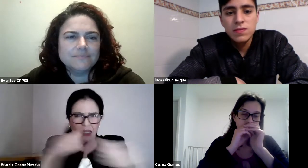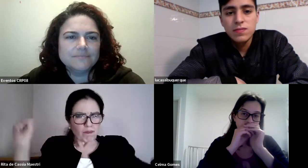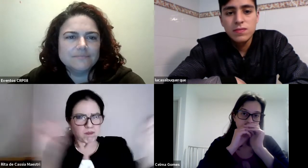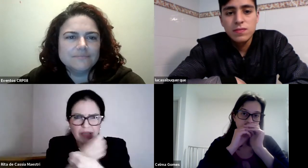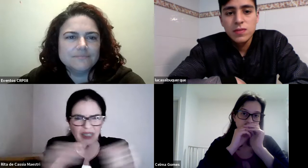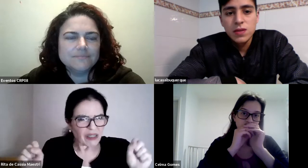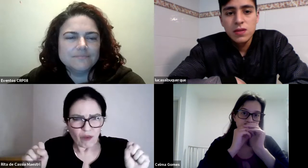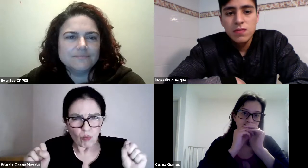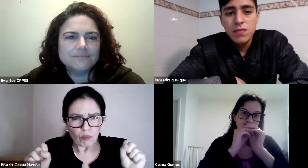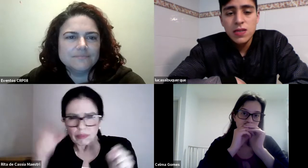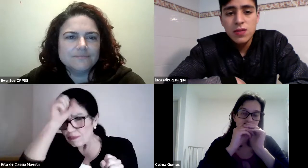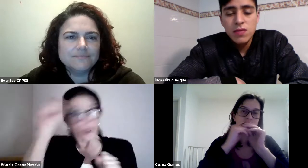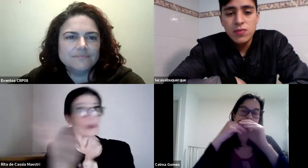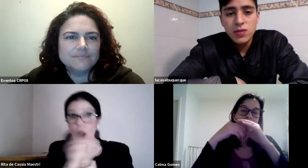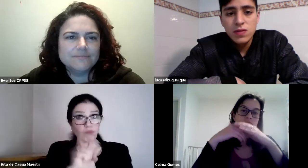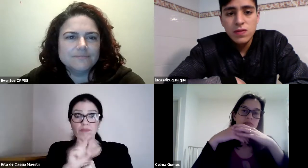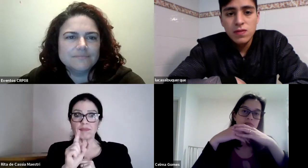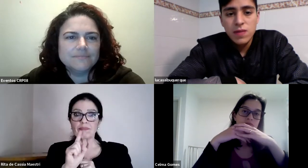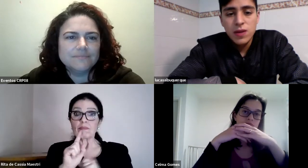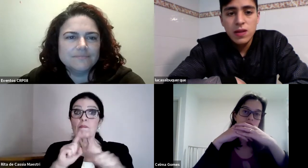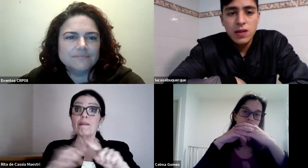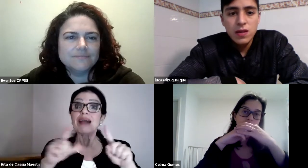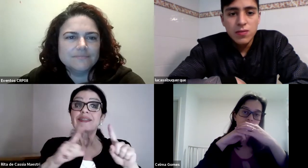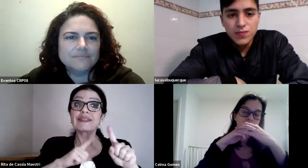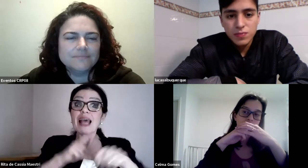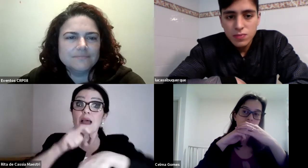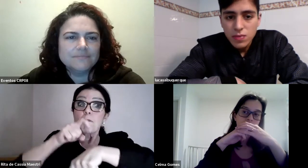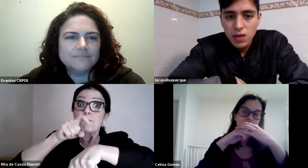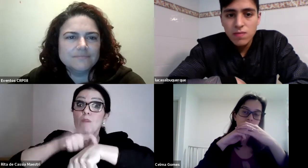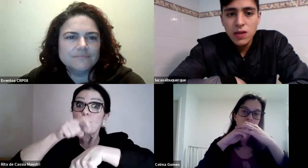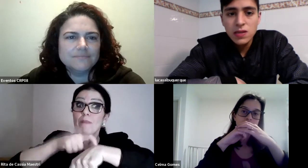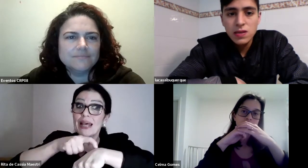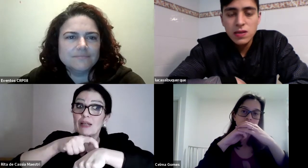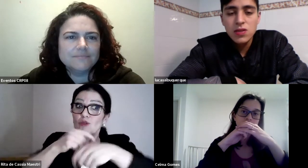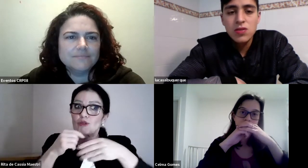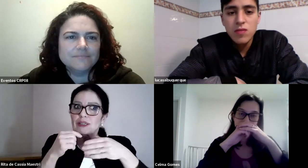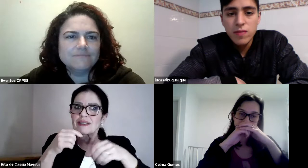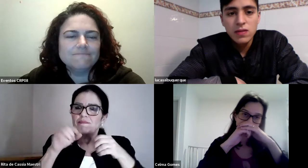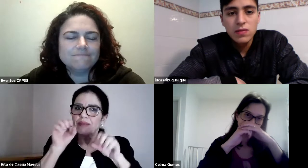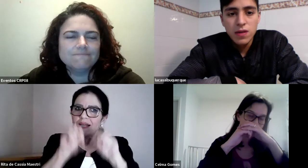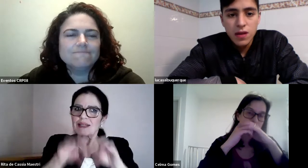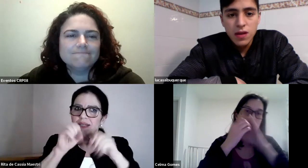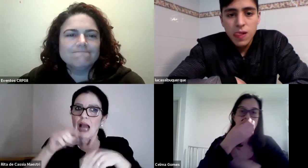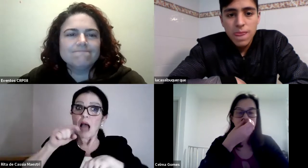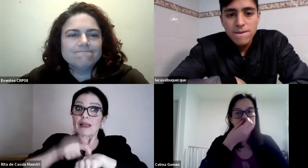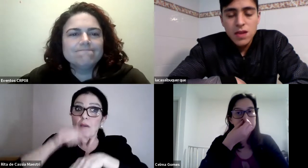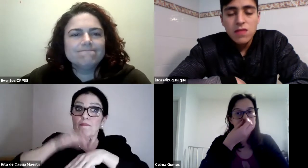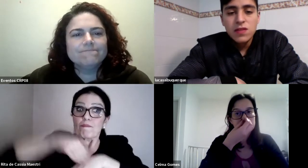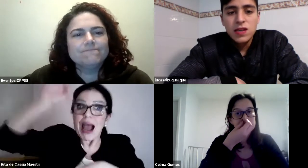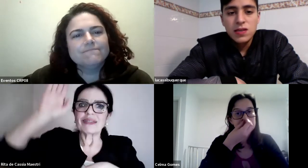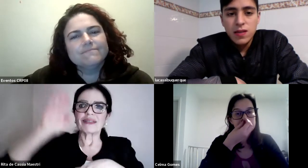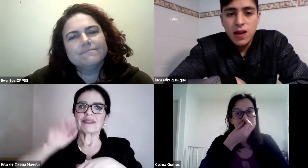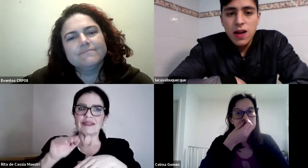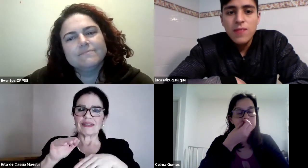conceitos. Mas isso é impossível ele aprender? Não. Mas existe um momento de